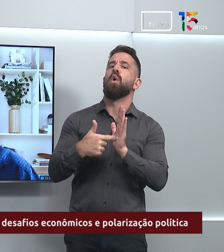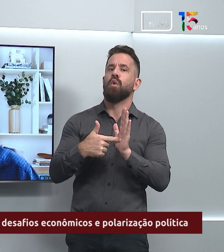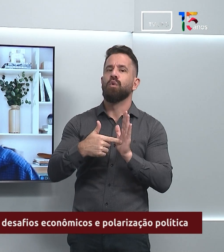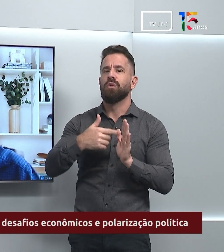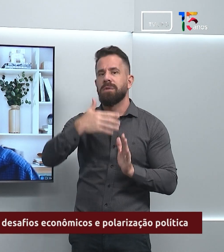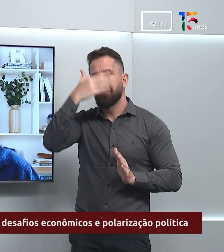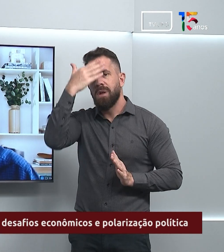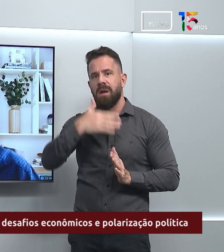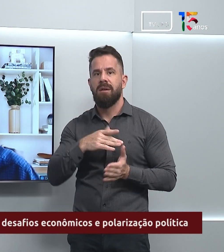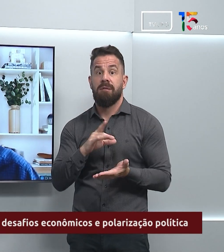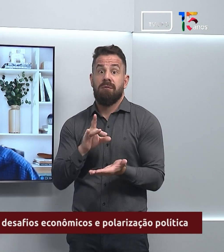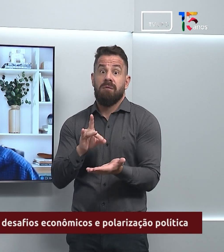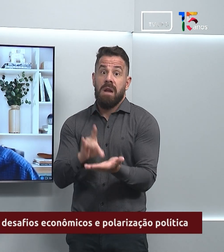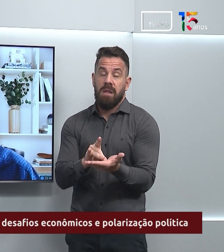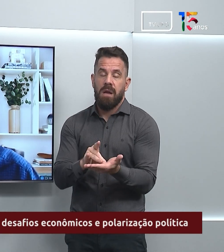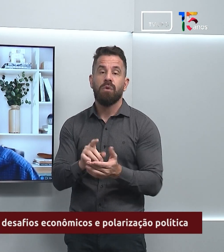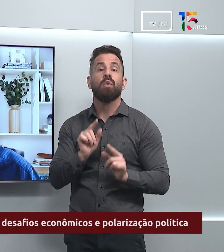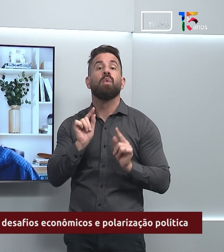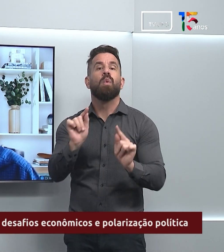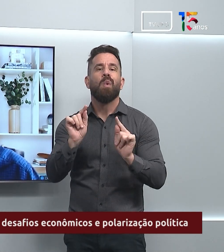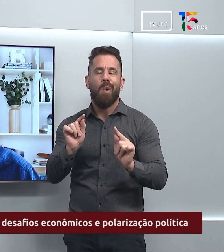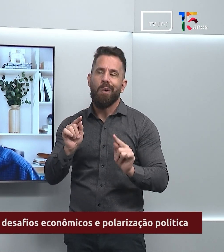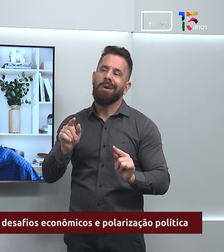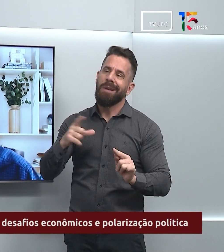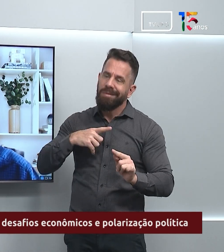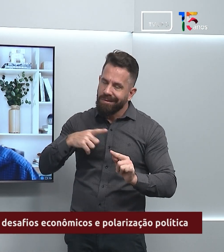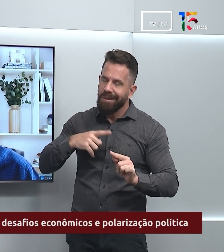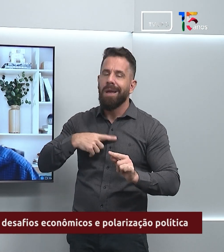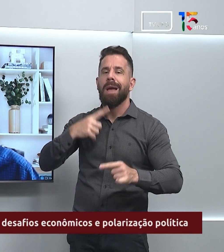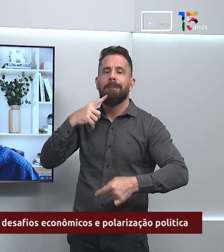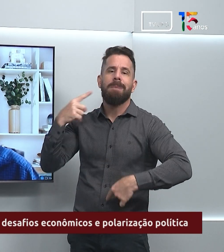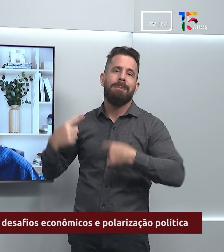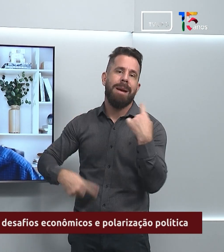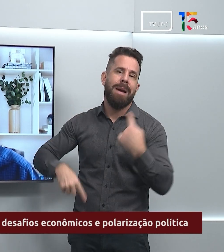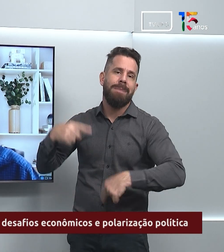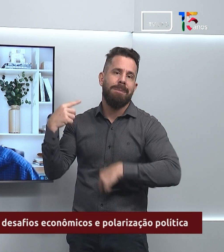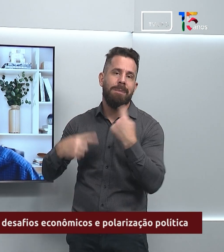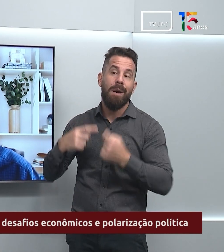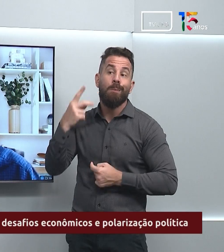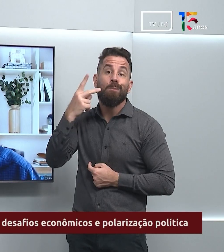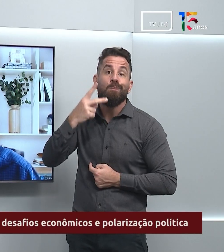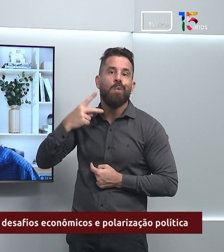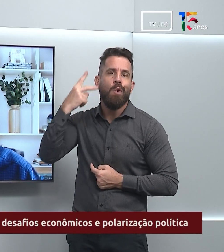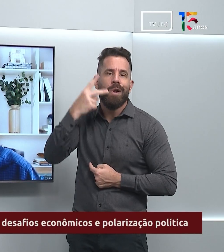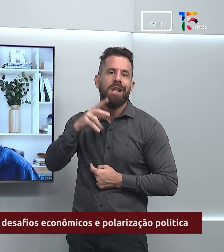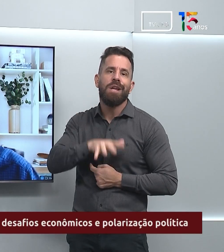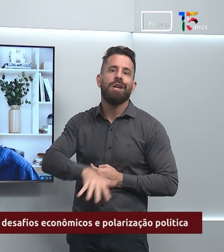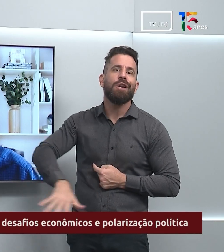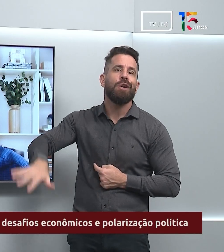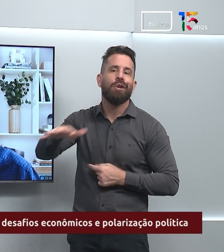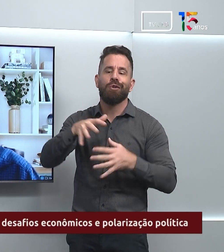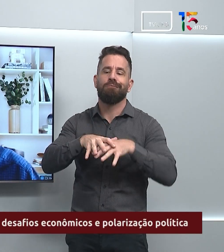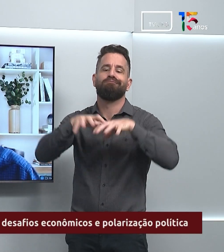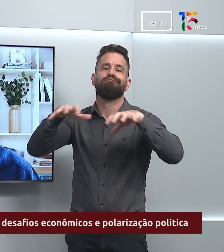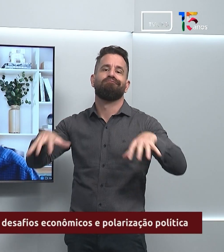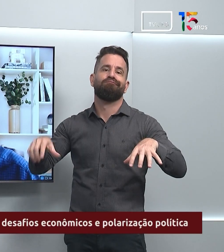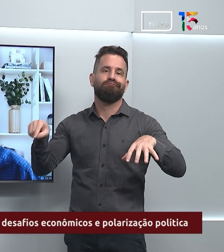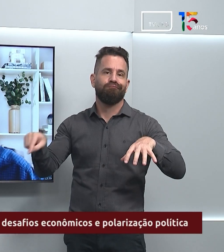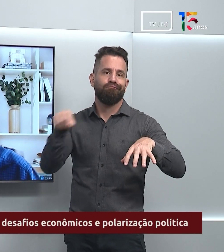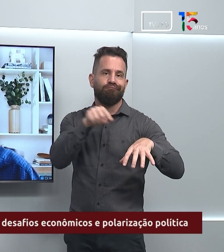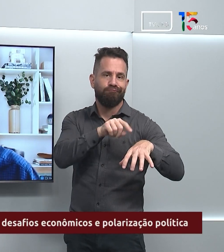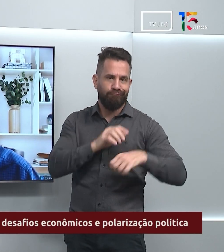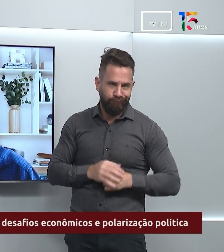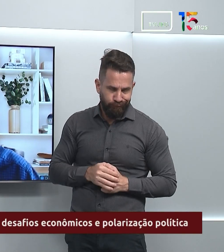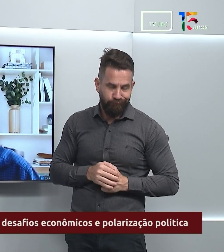de polarização política no Brasil, que leva a leituras, às